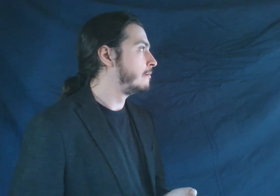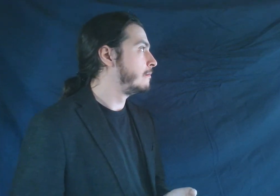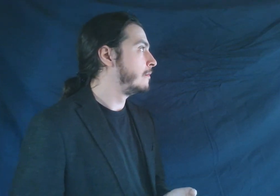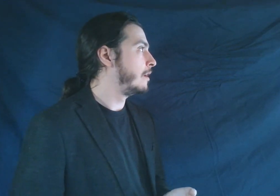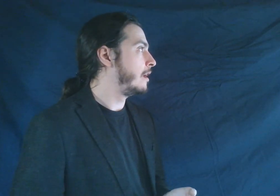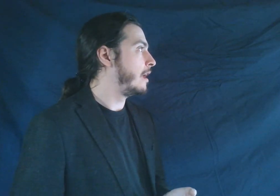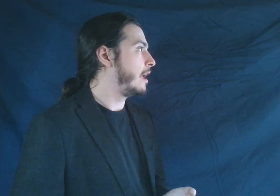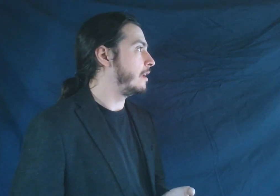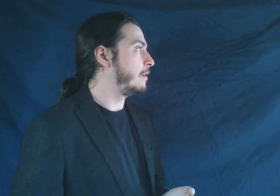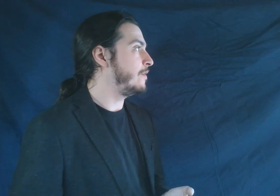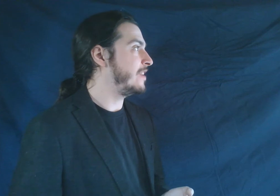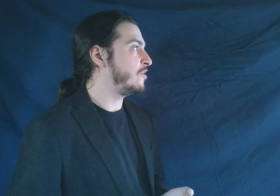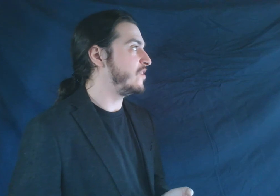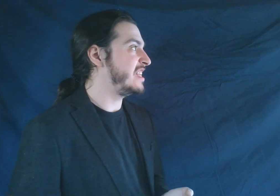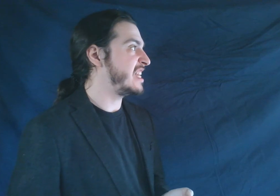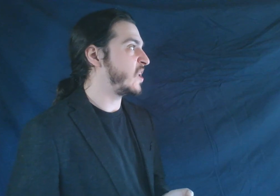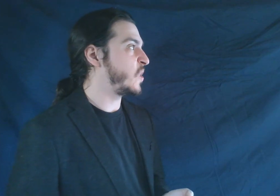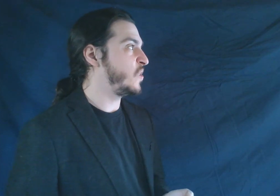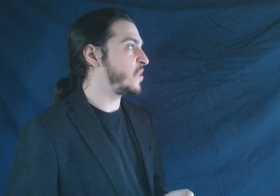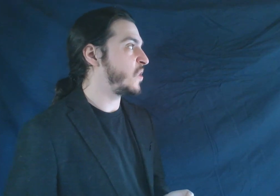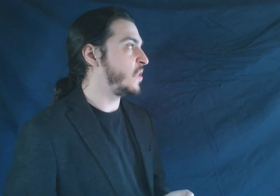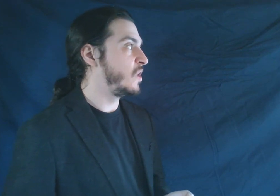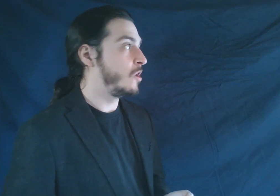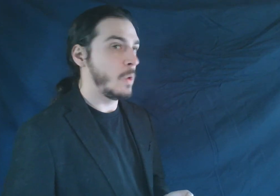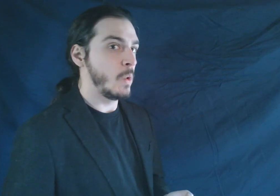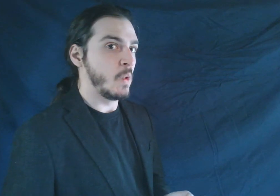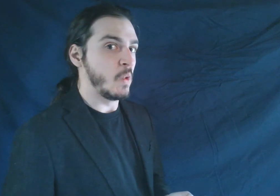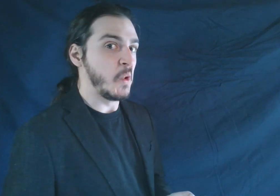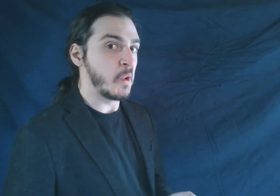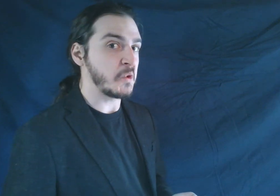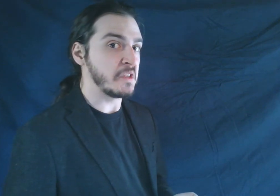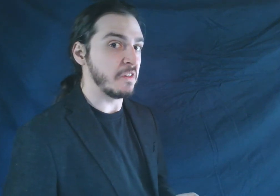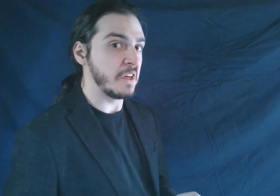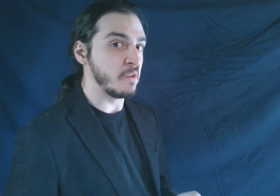e mi vedo venire incontro allo scoindividuo.